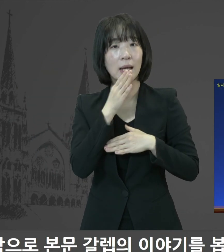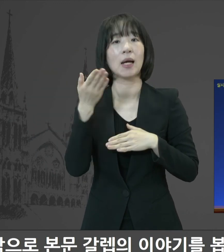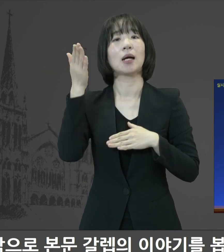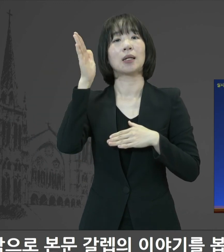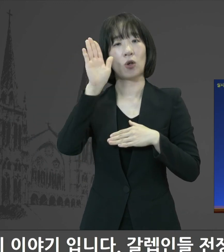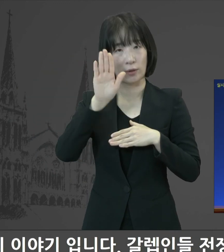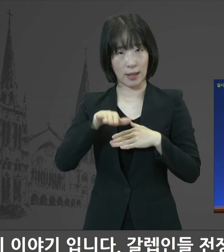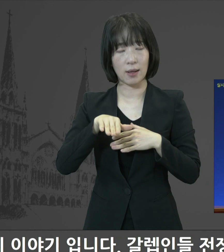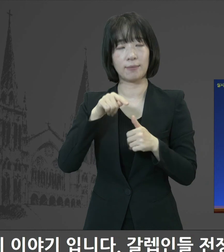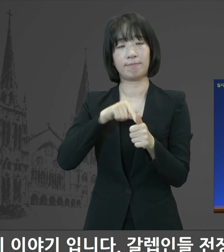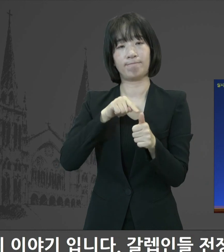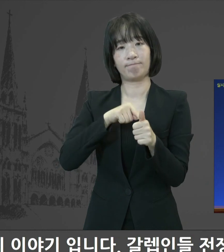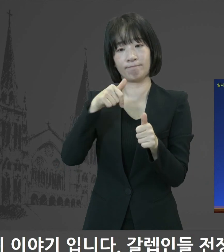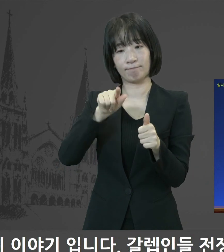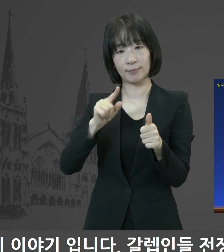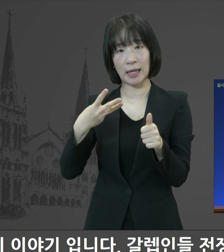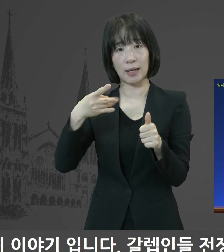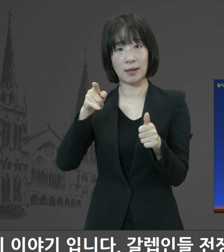갈렙의 눈에는